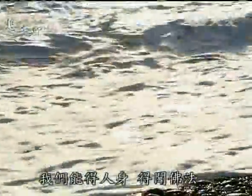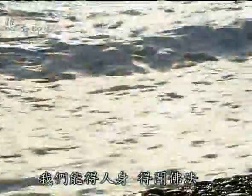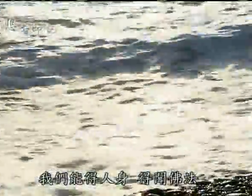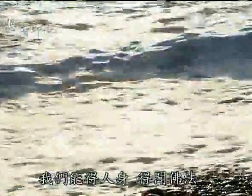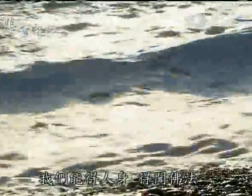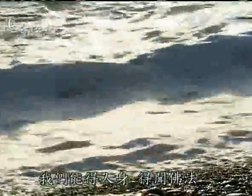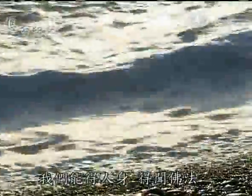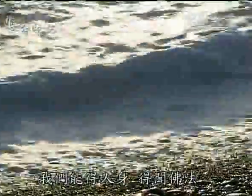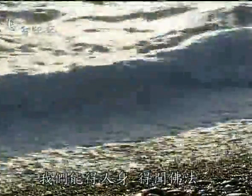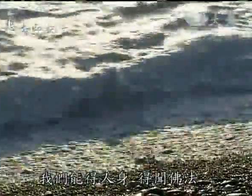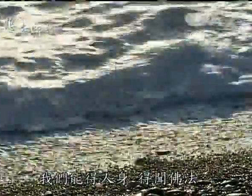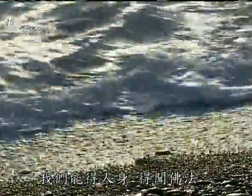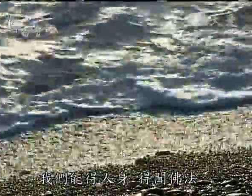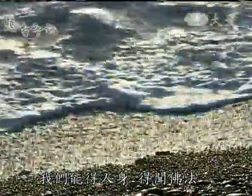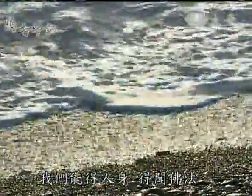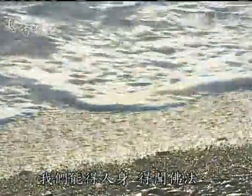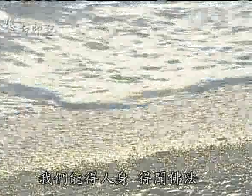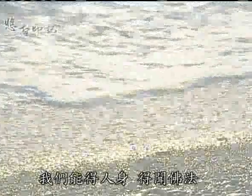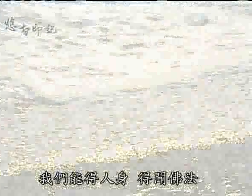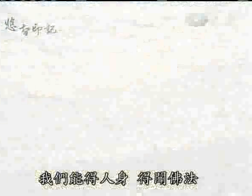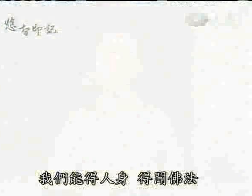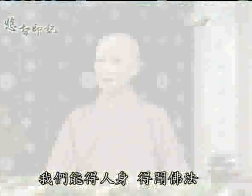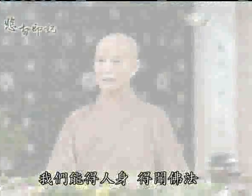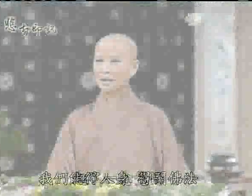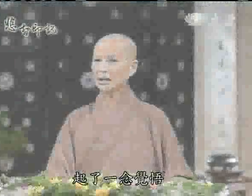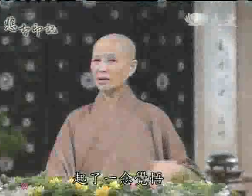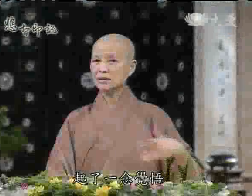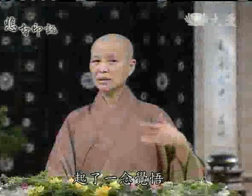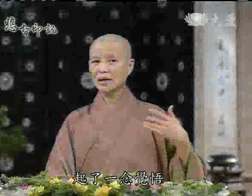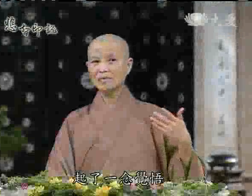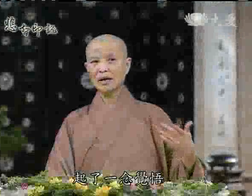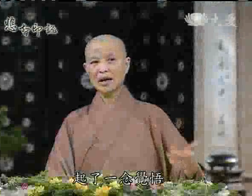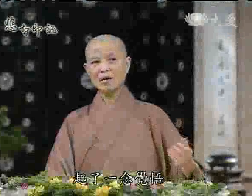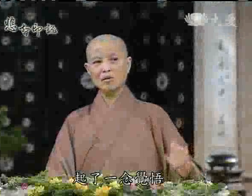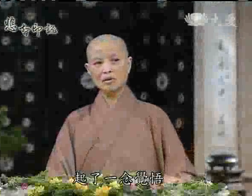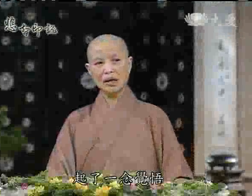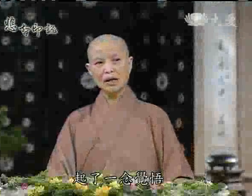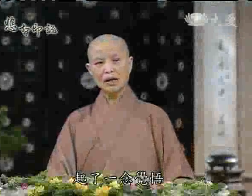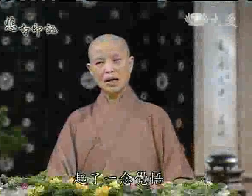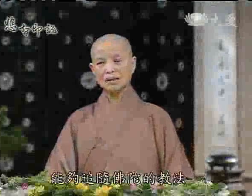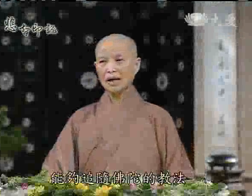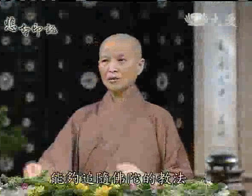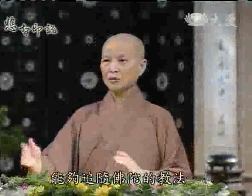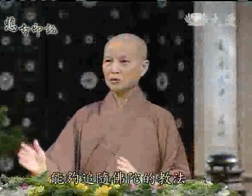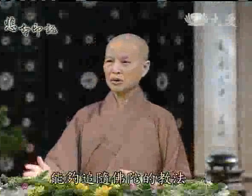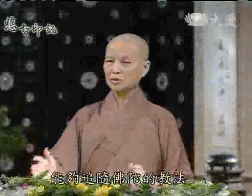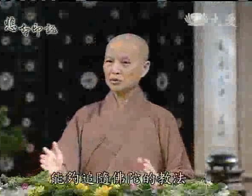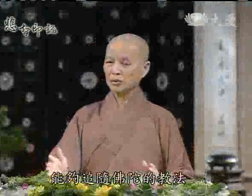呢。得了人心，闻了佛法啦，起了一念的觉悟呢，会当来追随